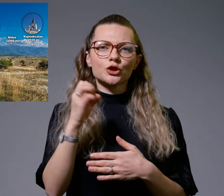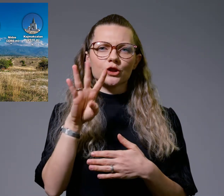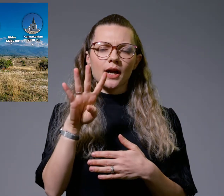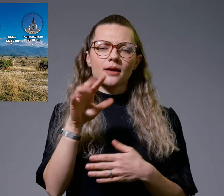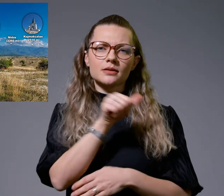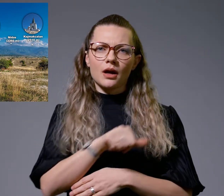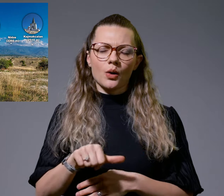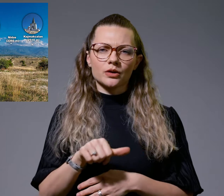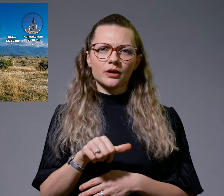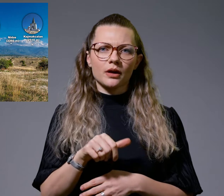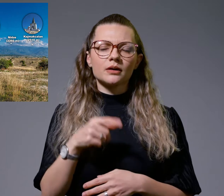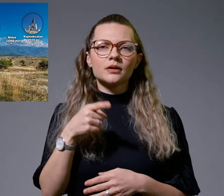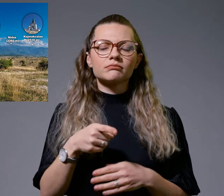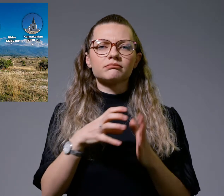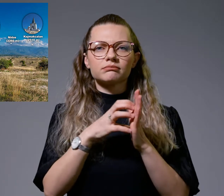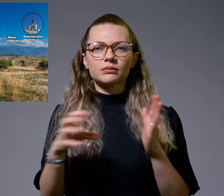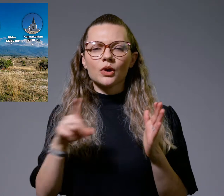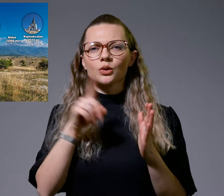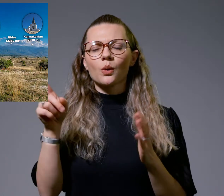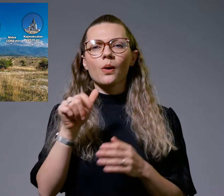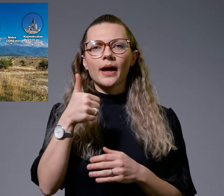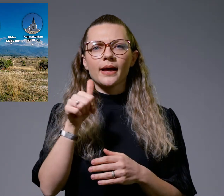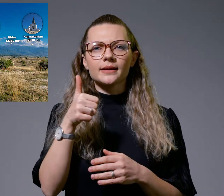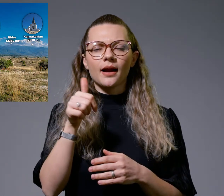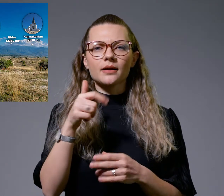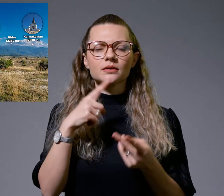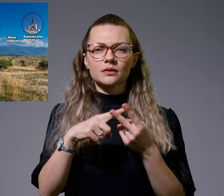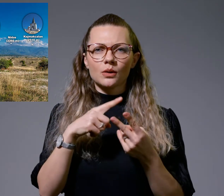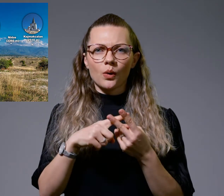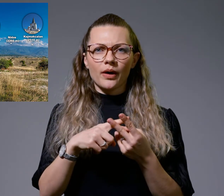1914 година и траела до 11 ноември